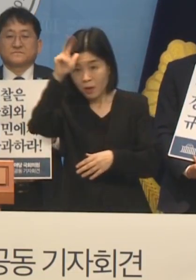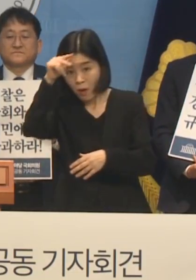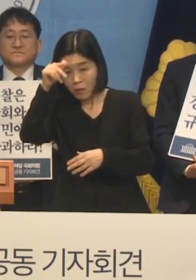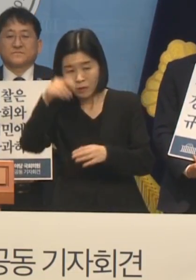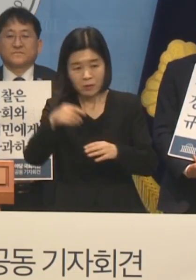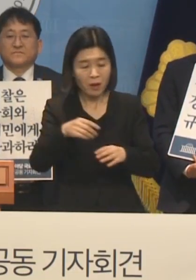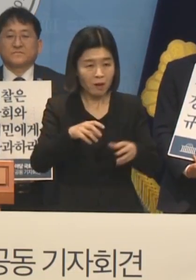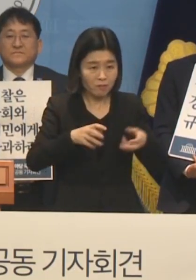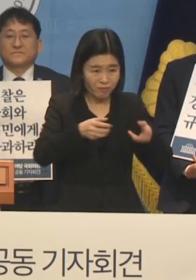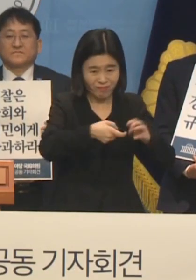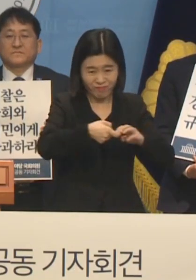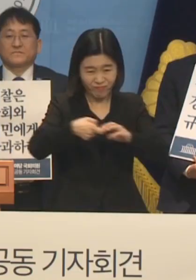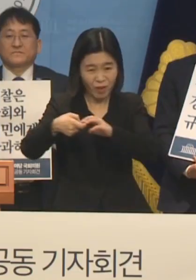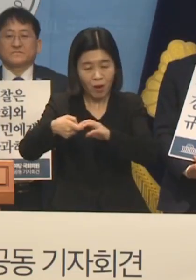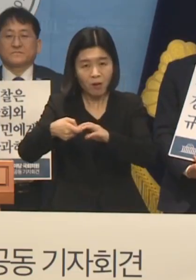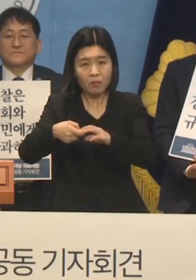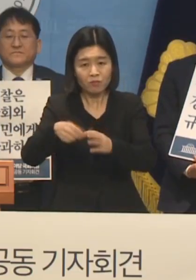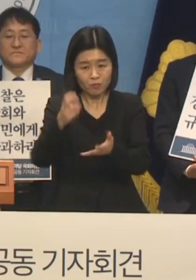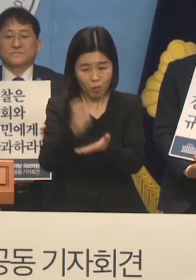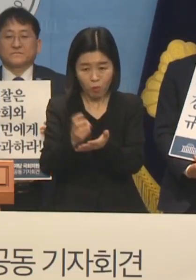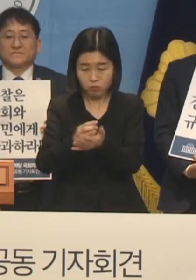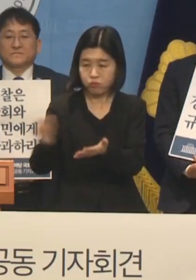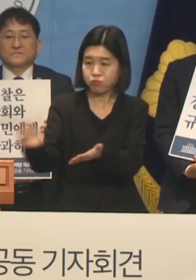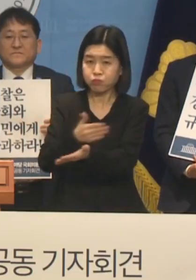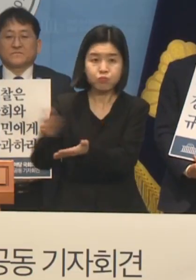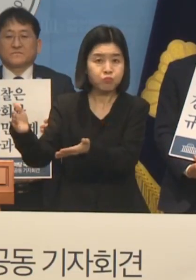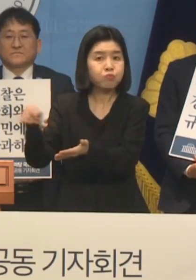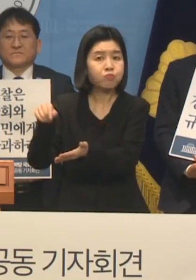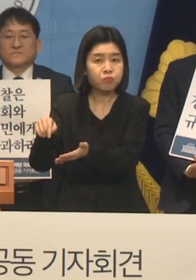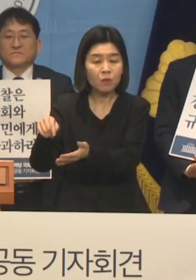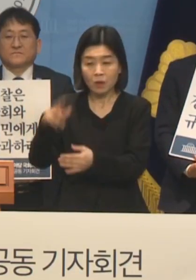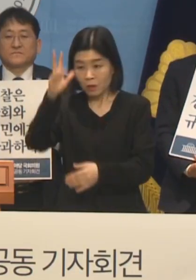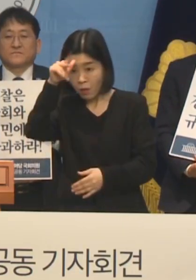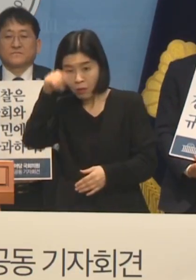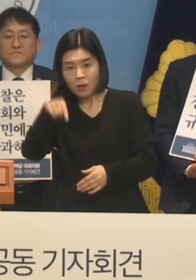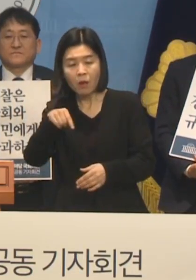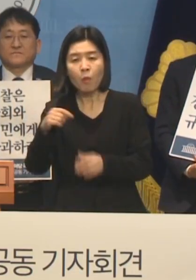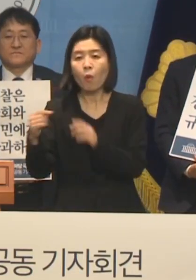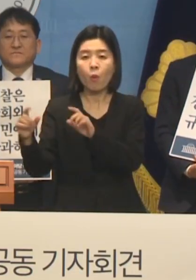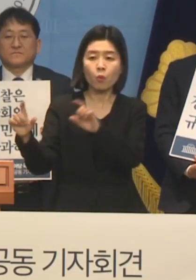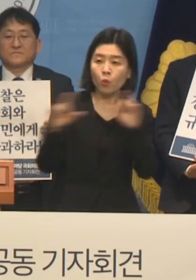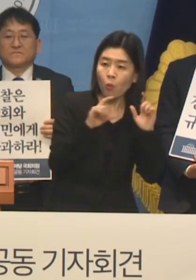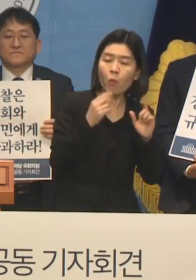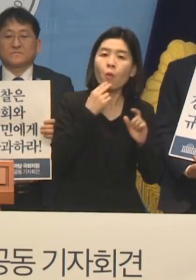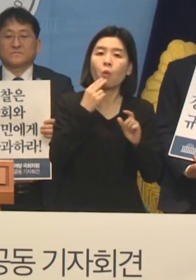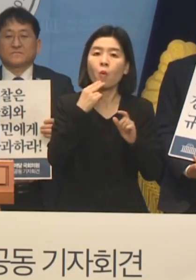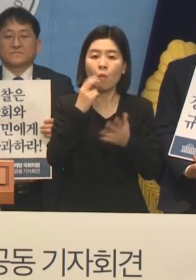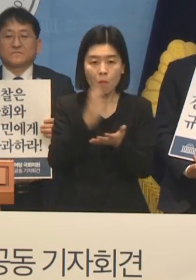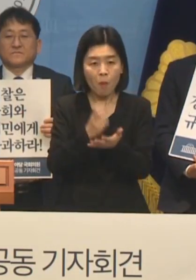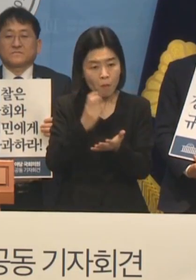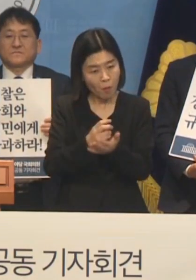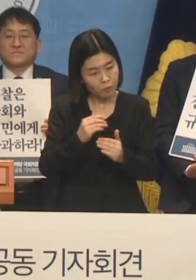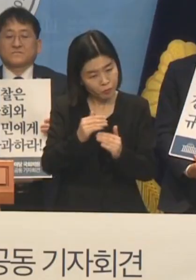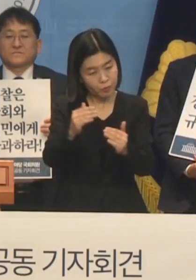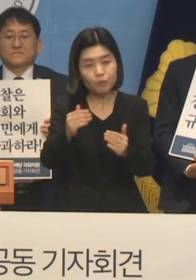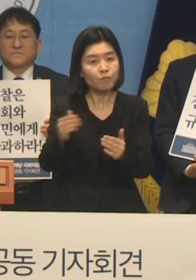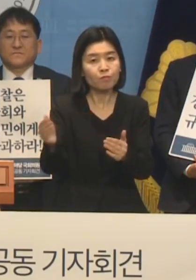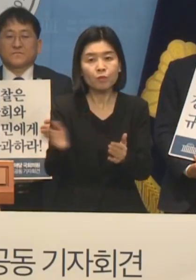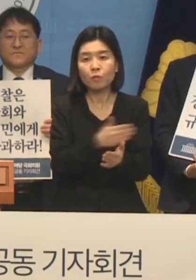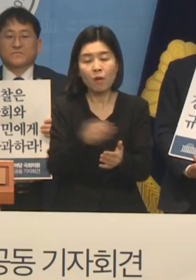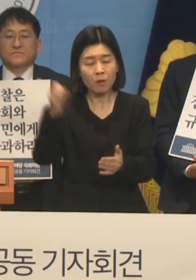갈 법적 근거는 전혀 없었습니다. 그러나 경찰은 어떠한 행정 통보나 법적 절차도 없이